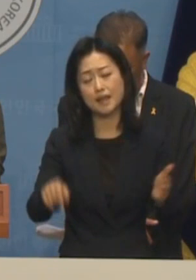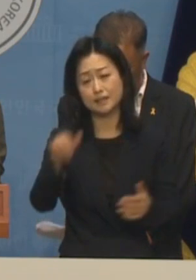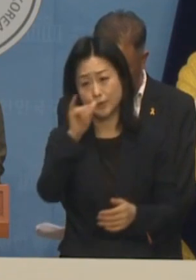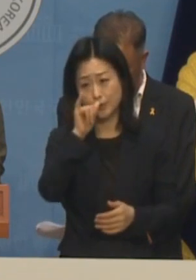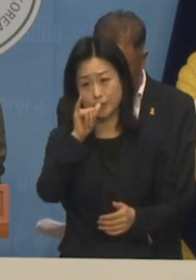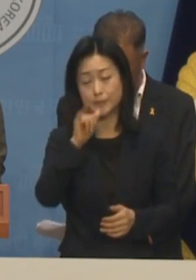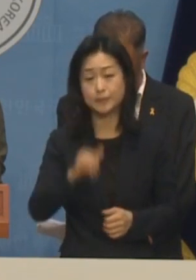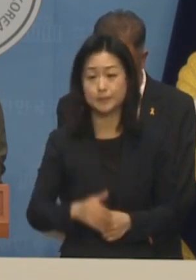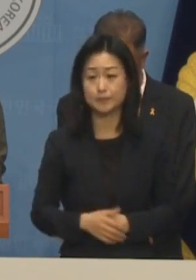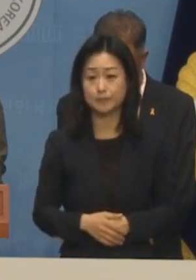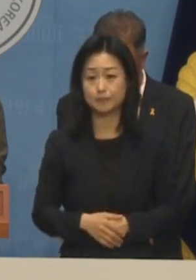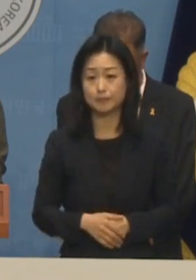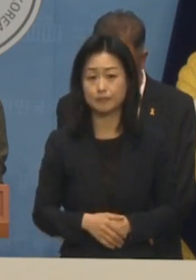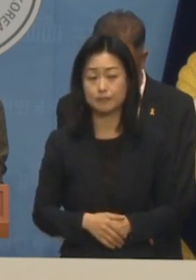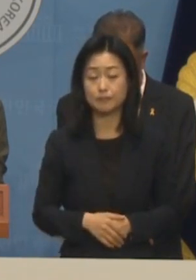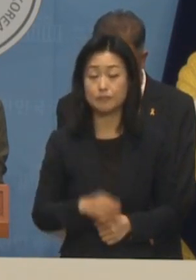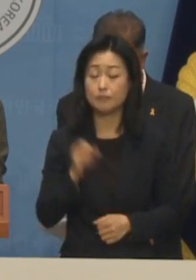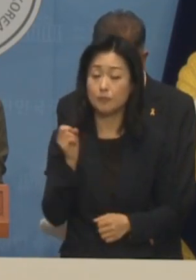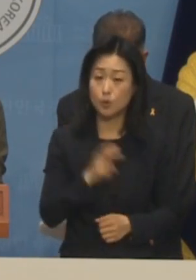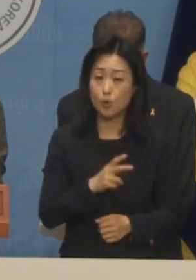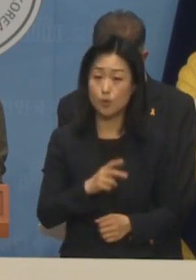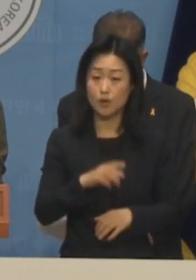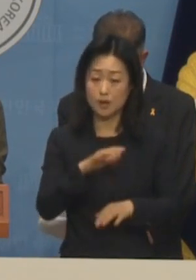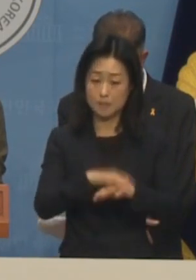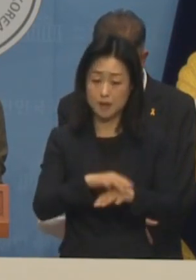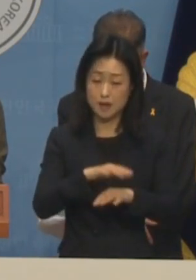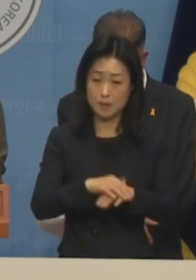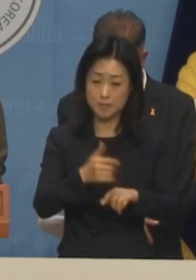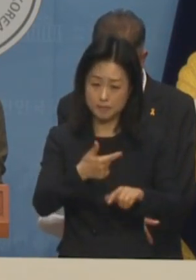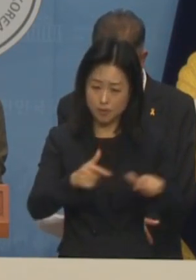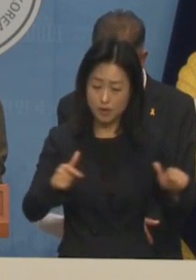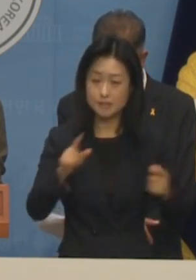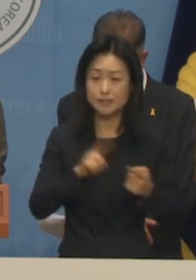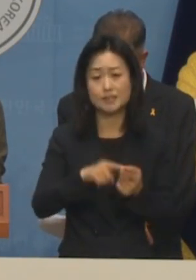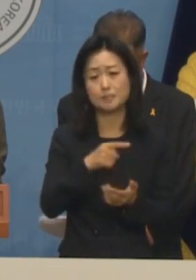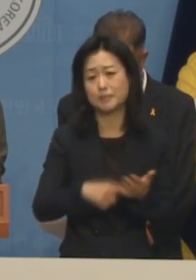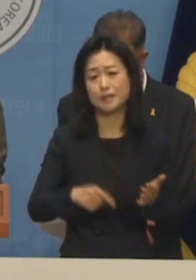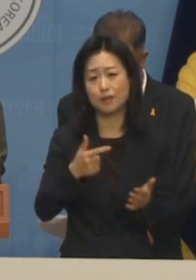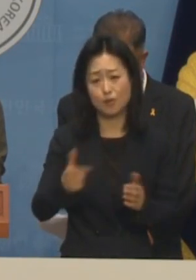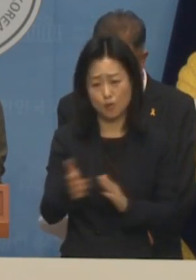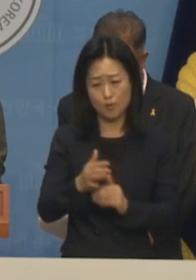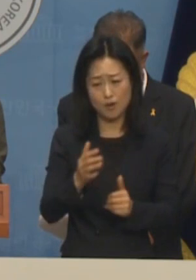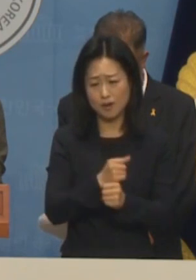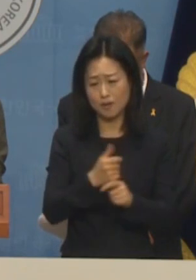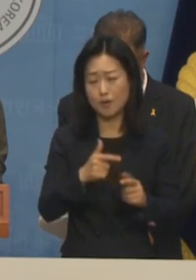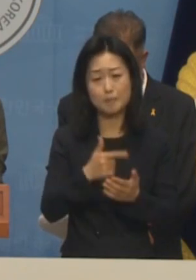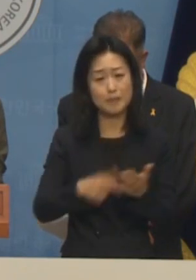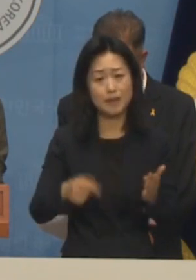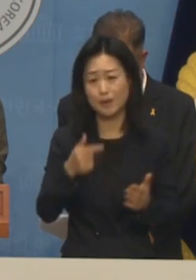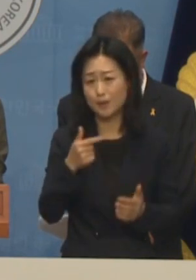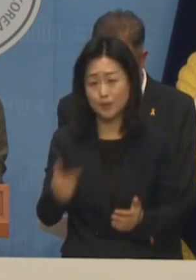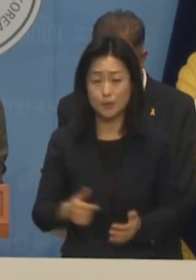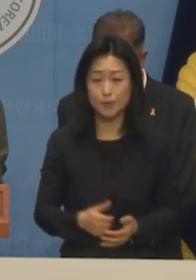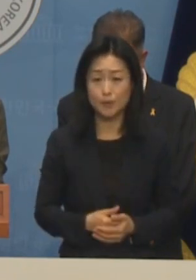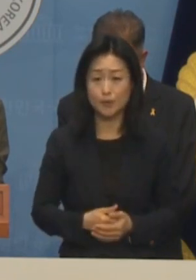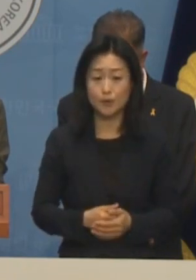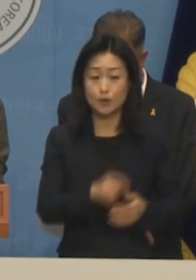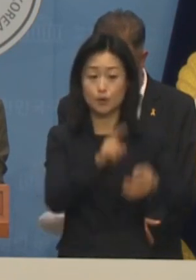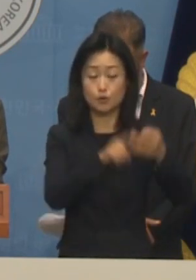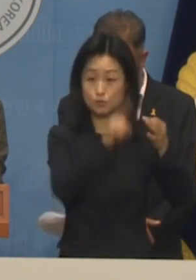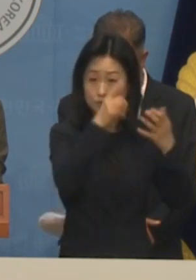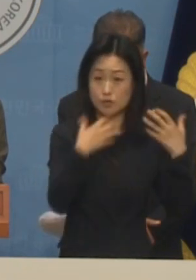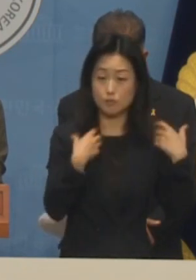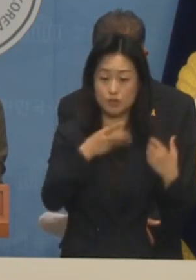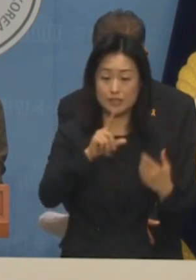있다. 여기에 농업에서 발생하는 피해는 이미 심각한 상황에 도래했다. 윤석열 정부도